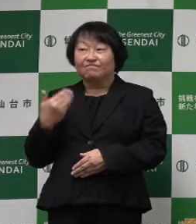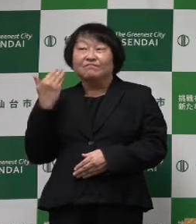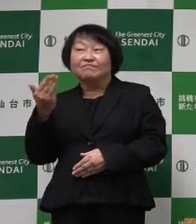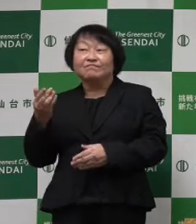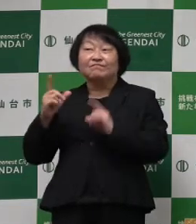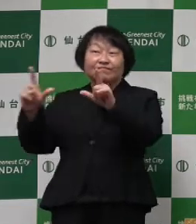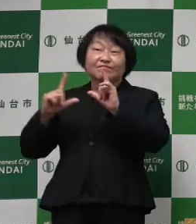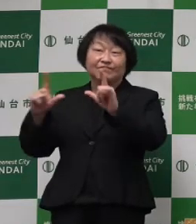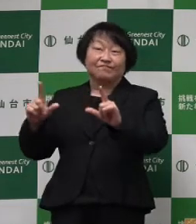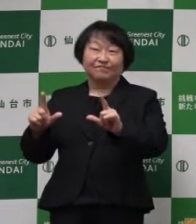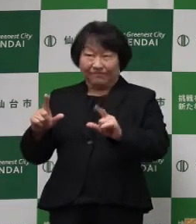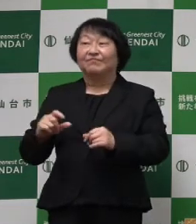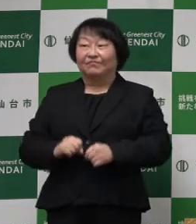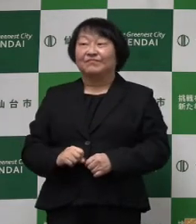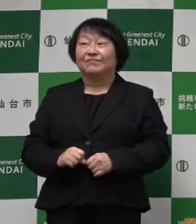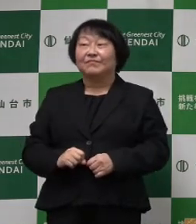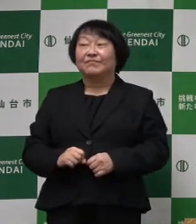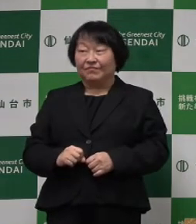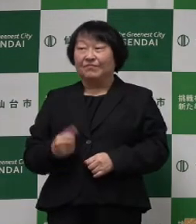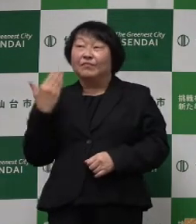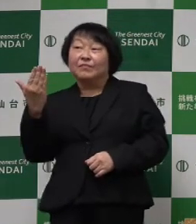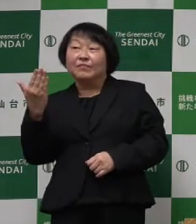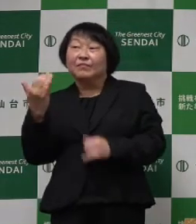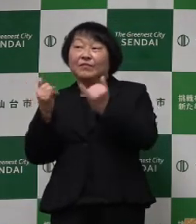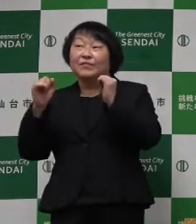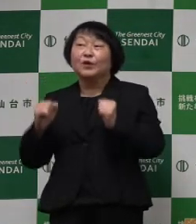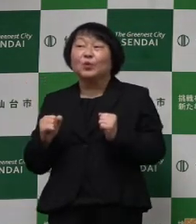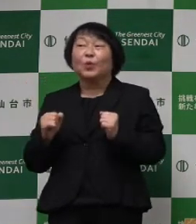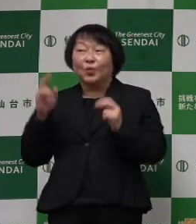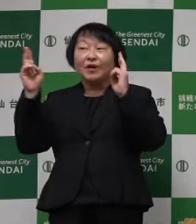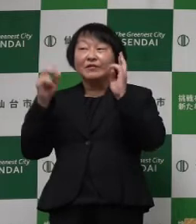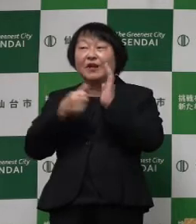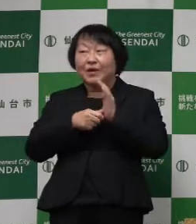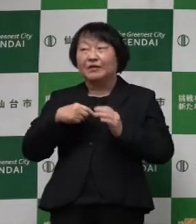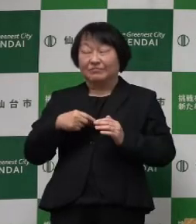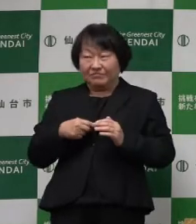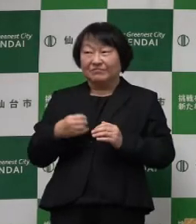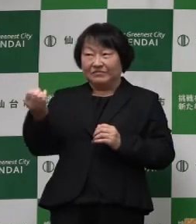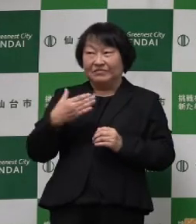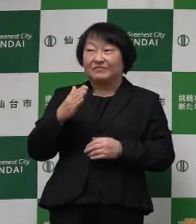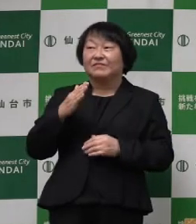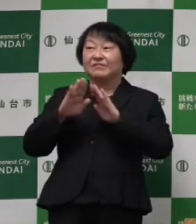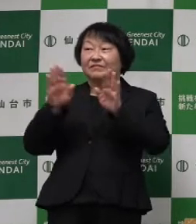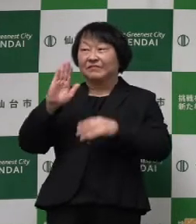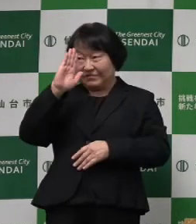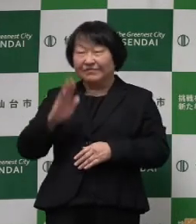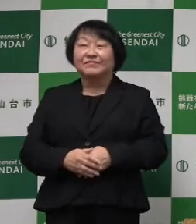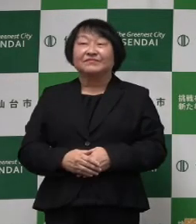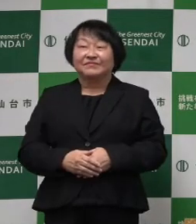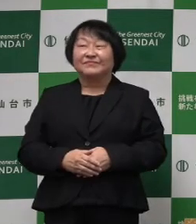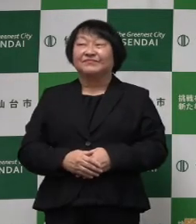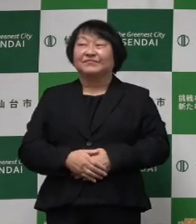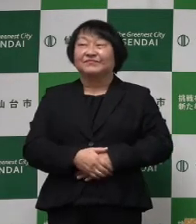めたいと思います。ご質問のある方は挙手の上、報道機関名と氏名を述べていただいた上でお話しください。またマイクの使用についても